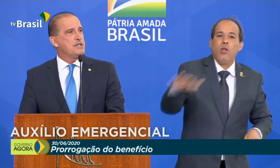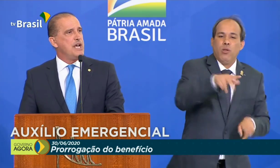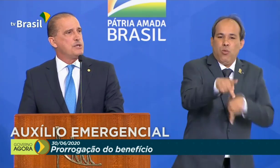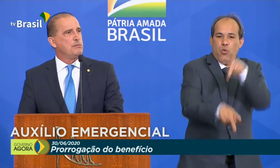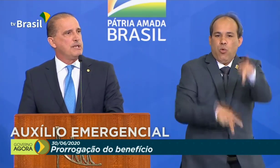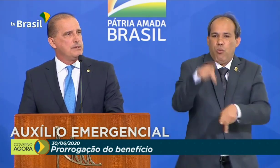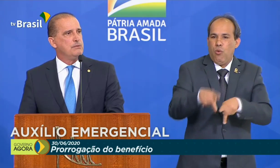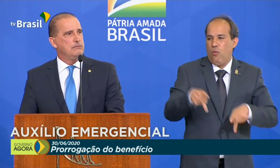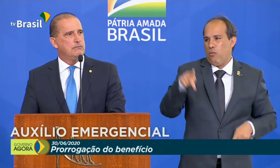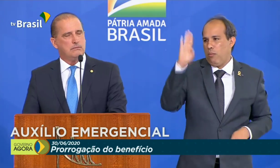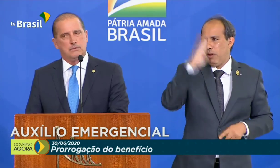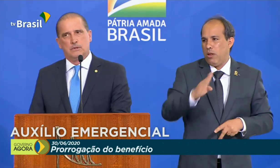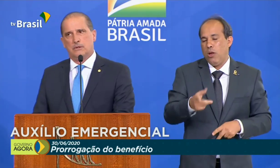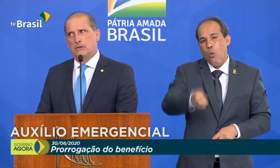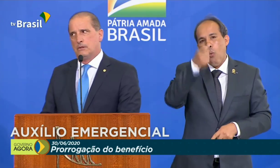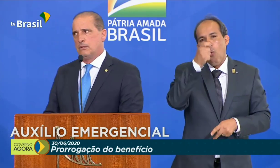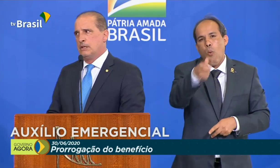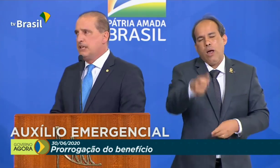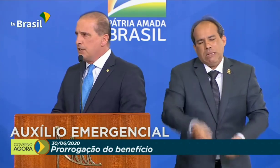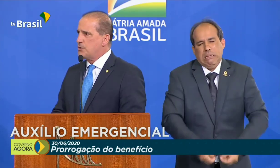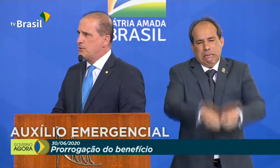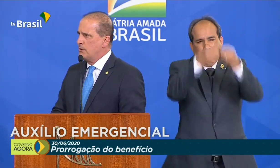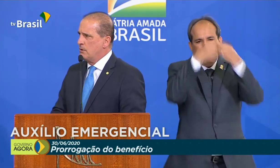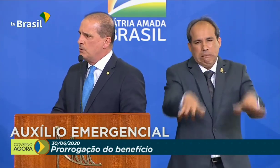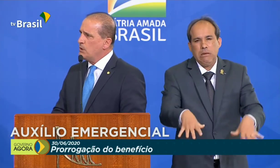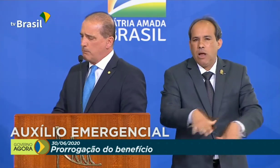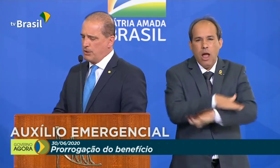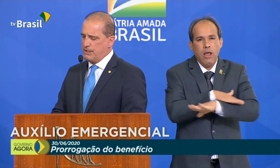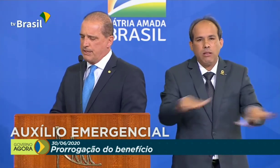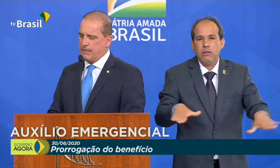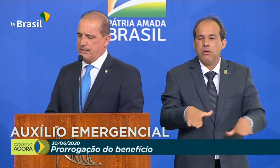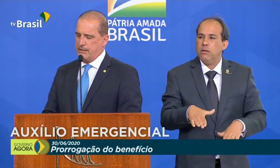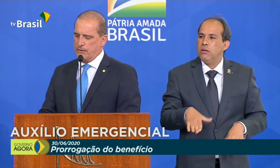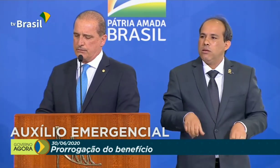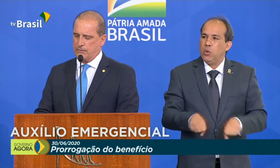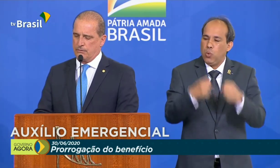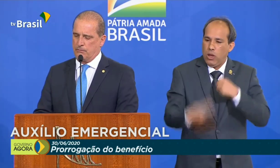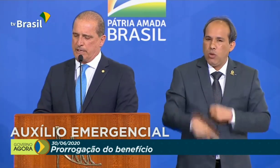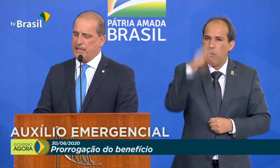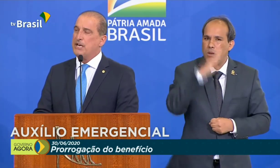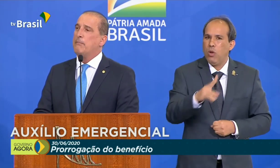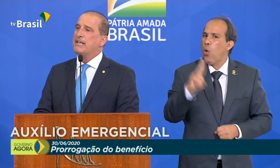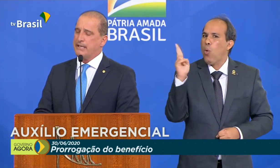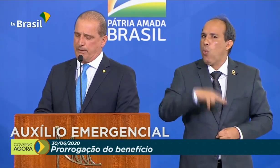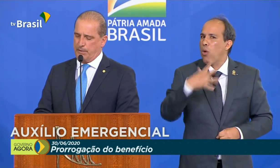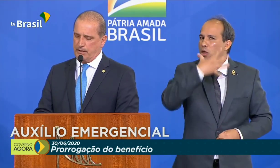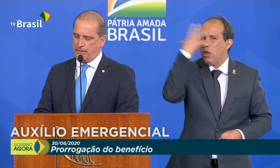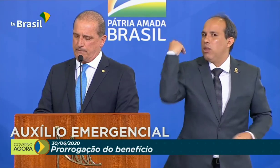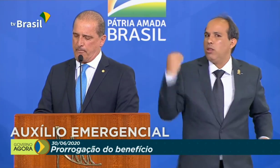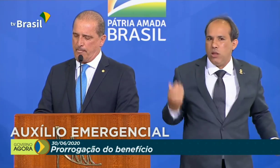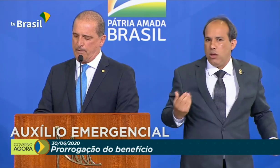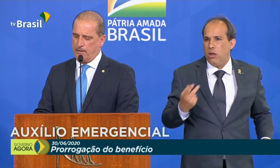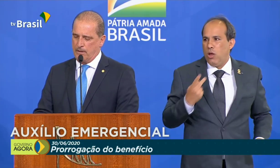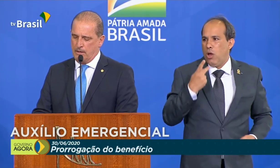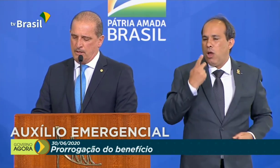uma tragédia no Brasil. E isso nunca pode ser esquecido, para que jamais se